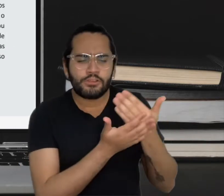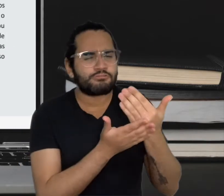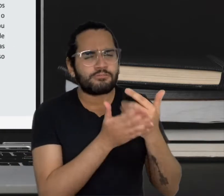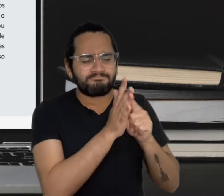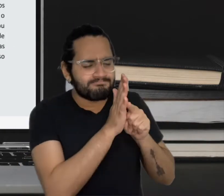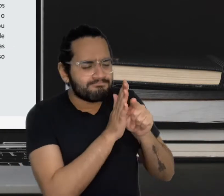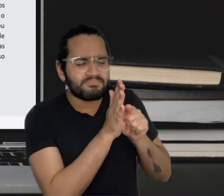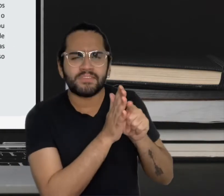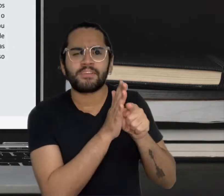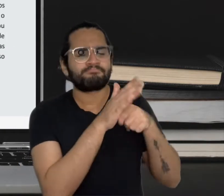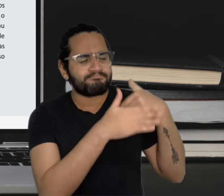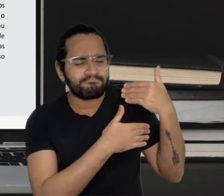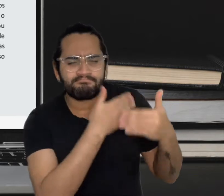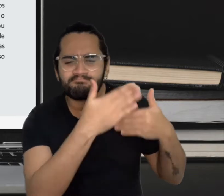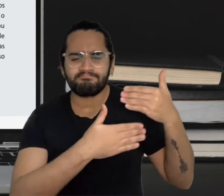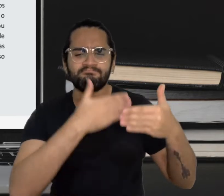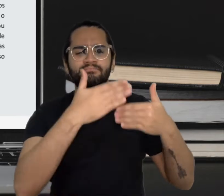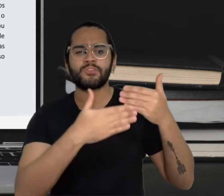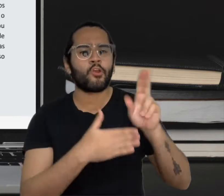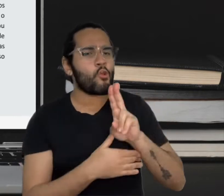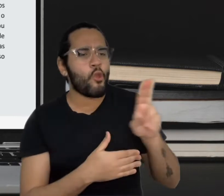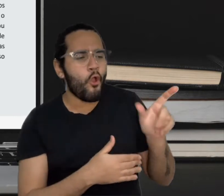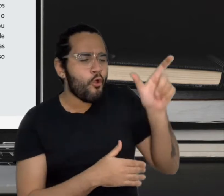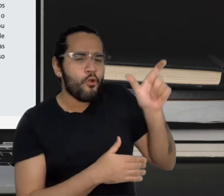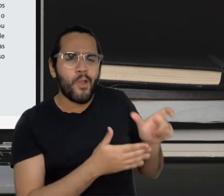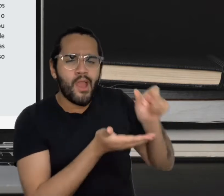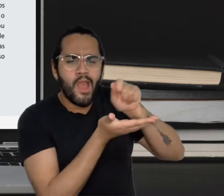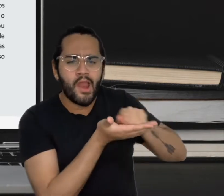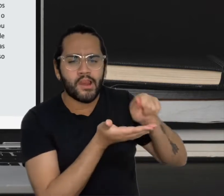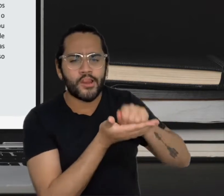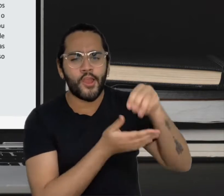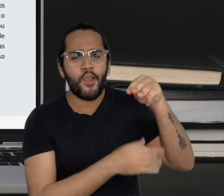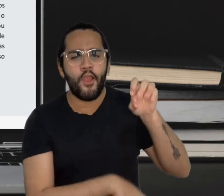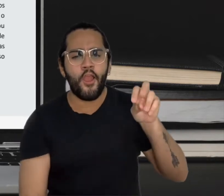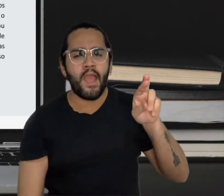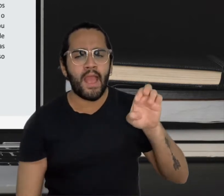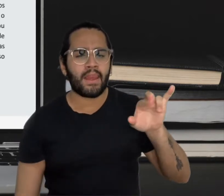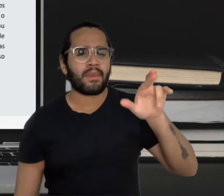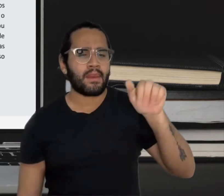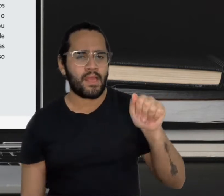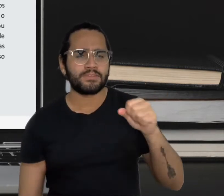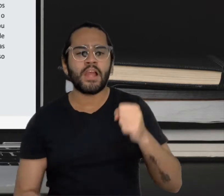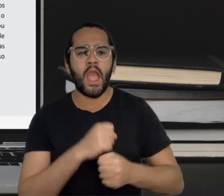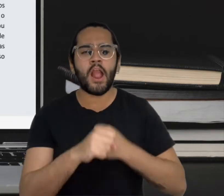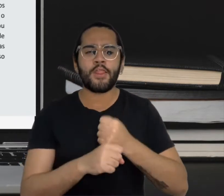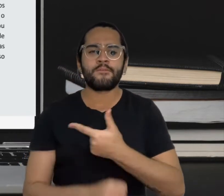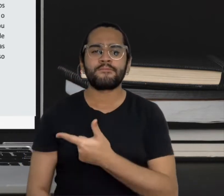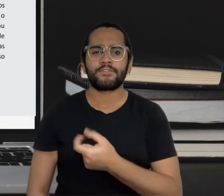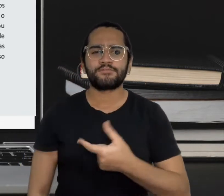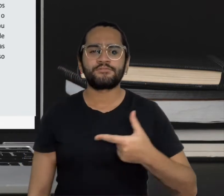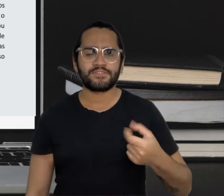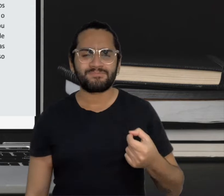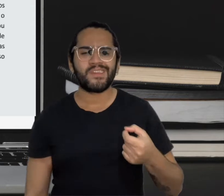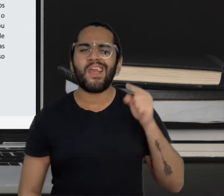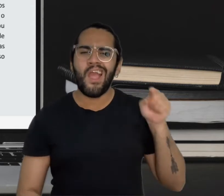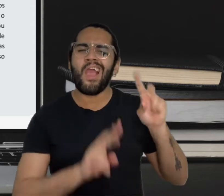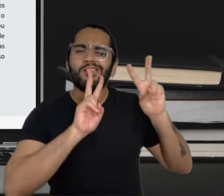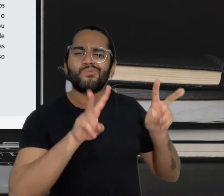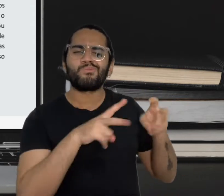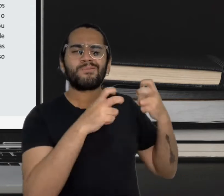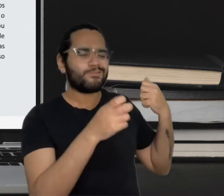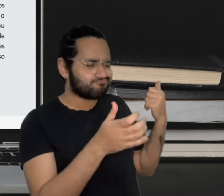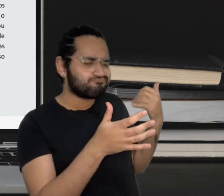Muito bem, na introdução da nossa pesquisa, começamos explicando que durante muito tempo, de acordo com um autor chamado Moreira, publicação